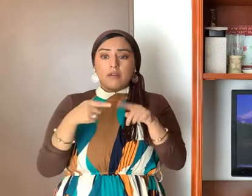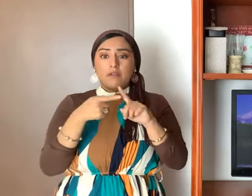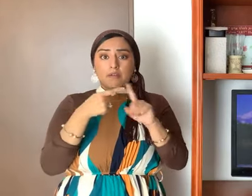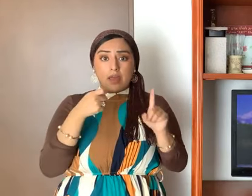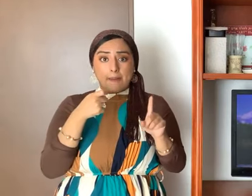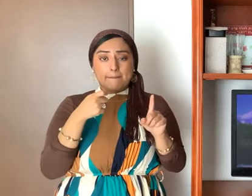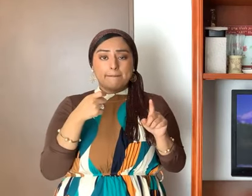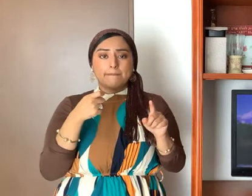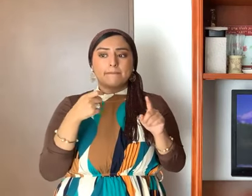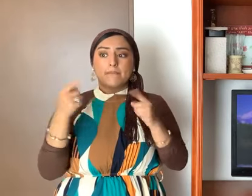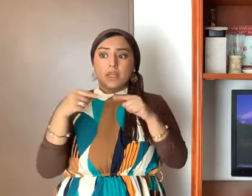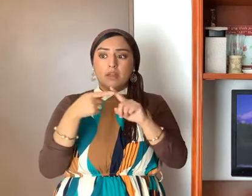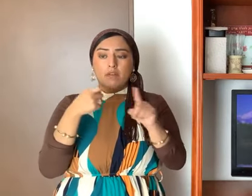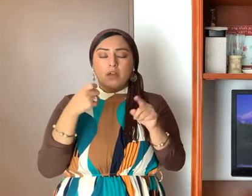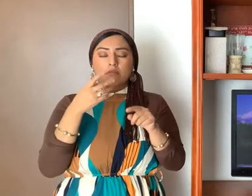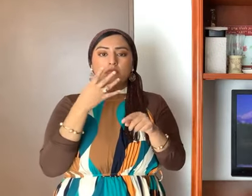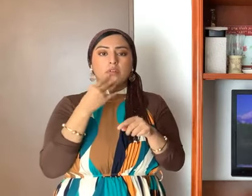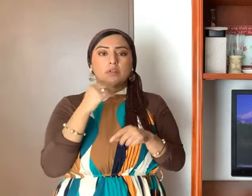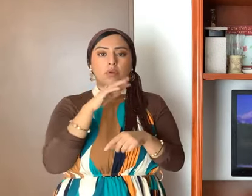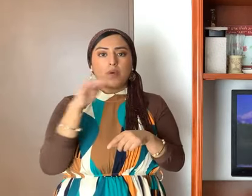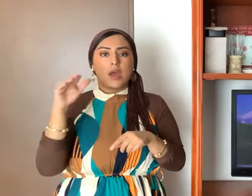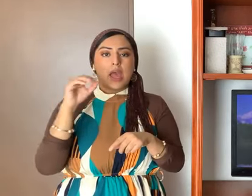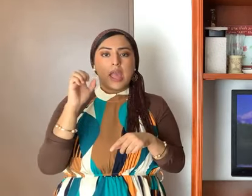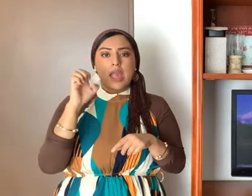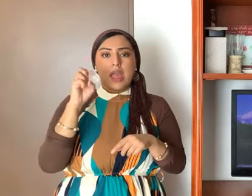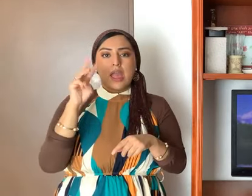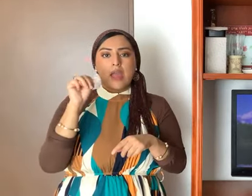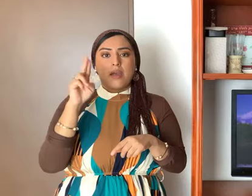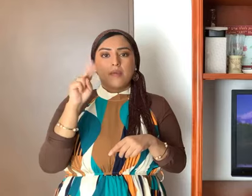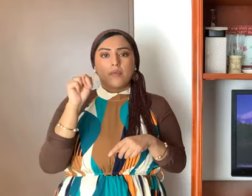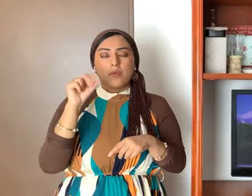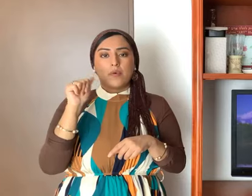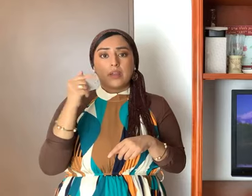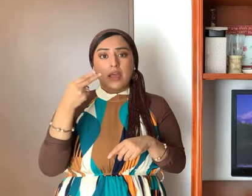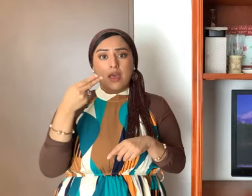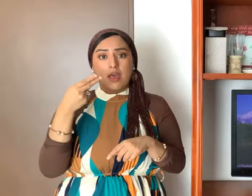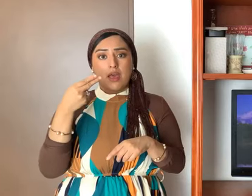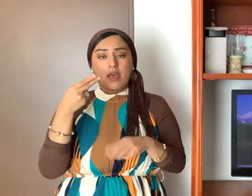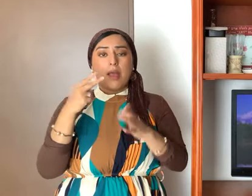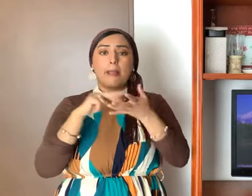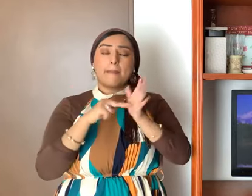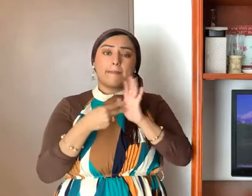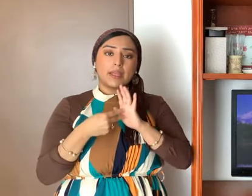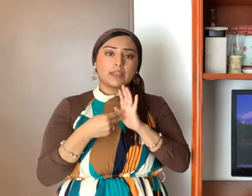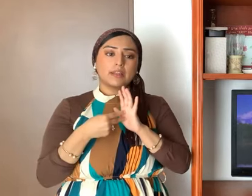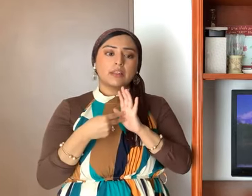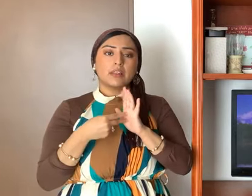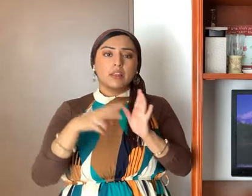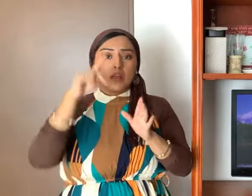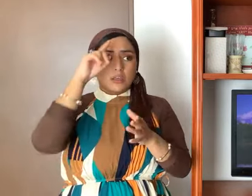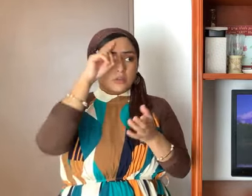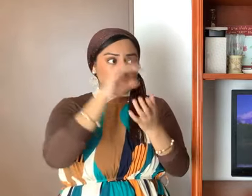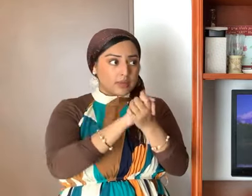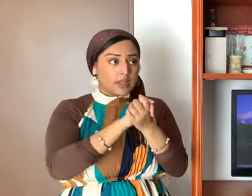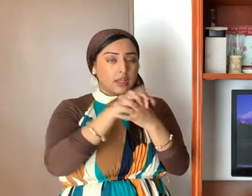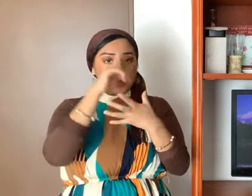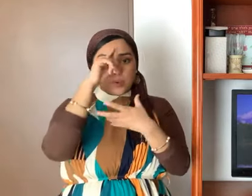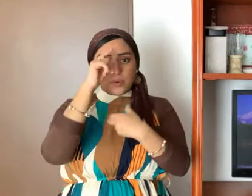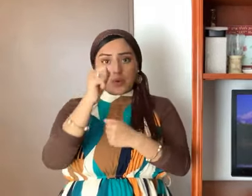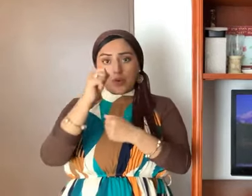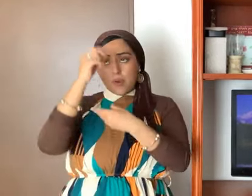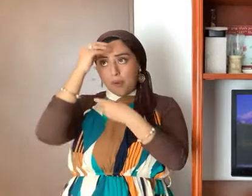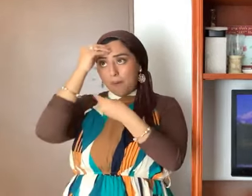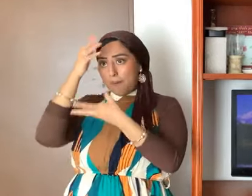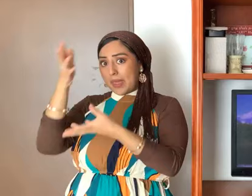el término fe proviene del verbo hebreo emuná, la palabra hebrea emuná, que quiere decir creer, confiar